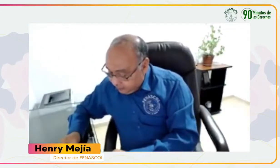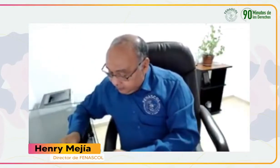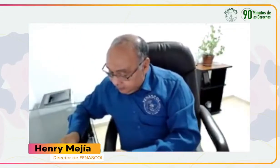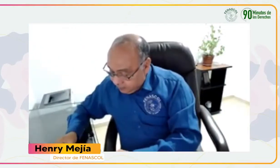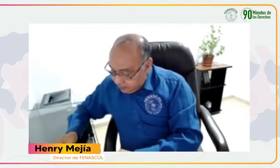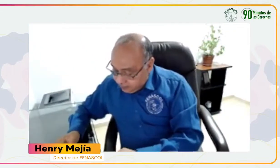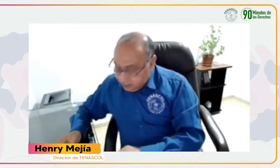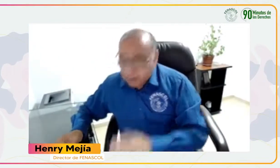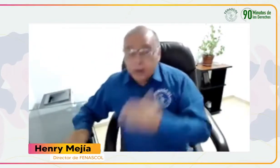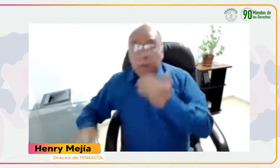relevantes.